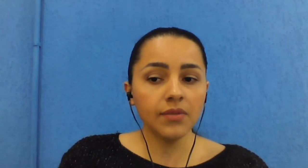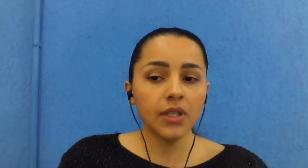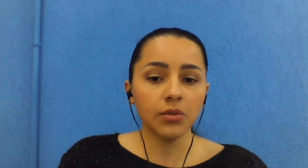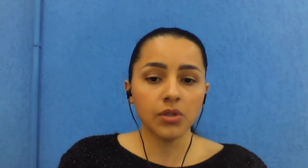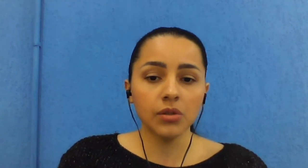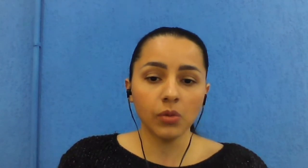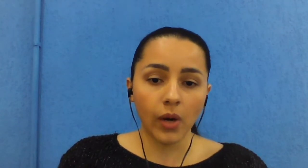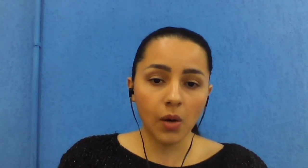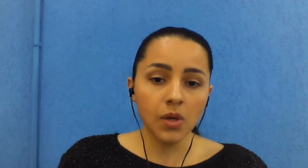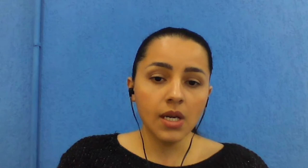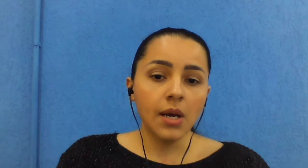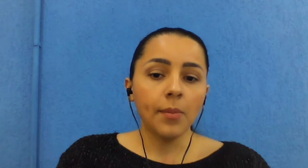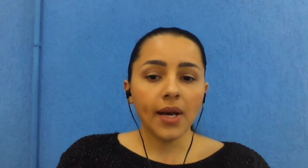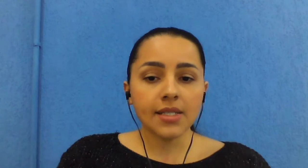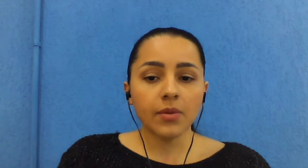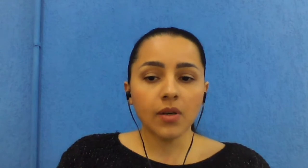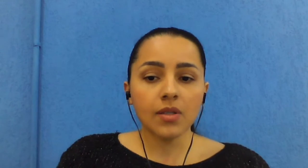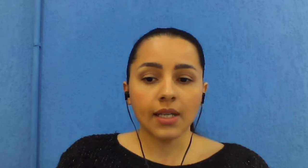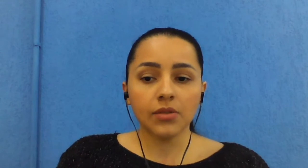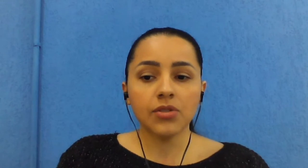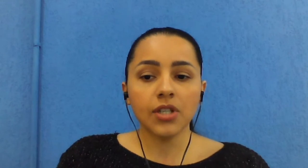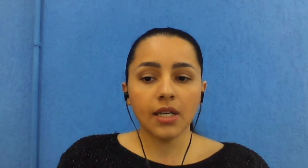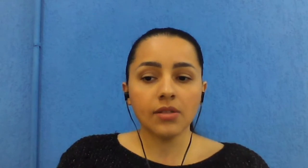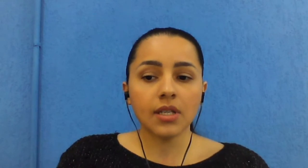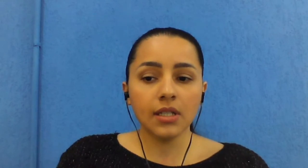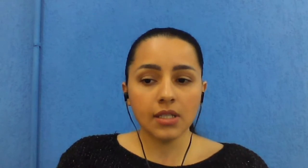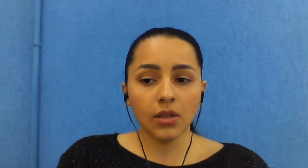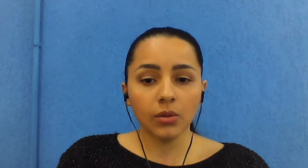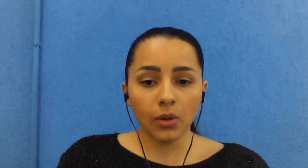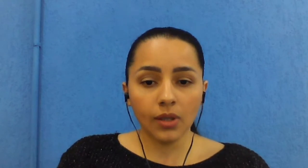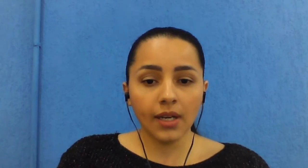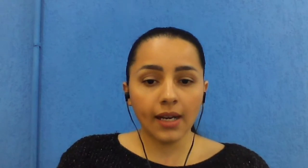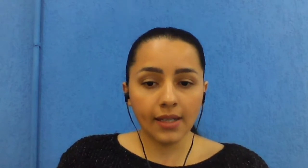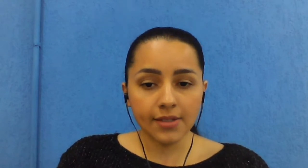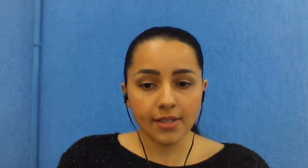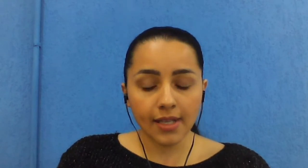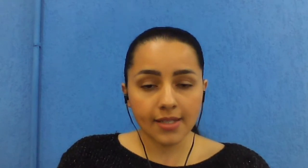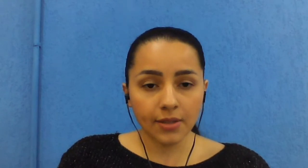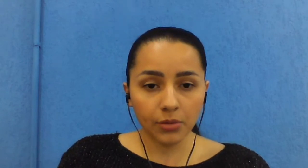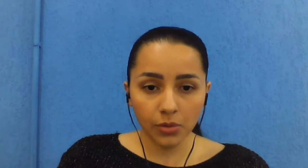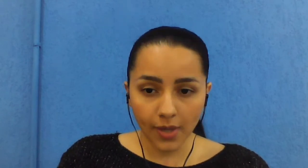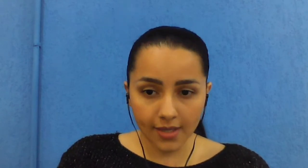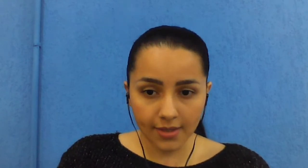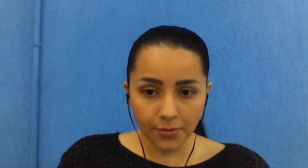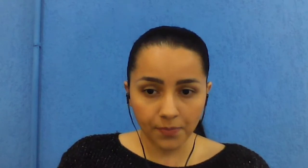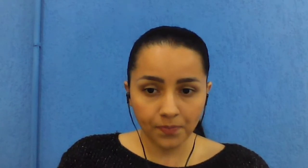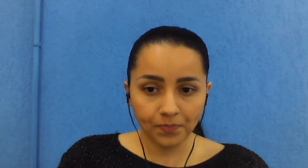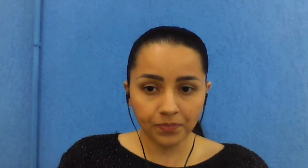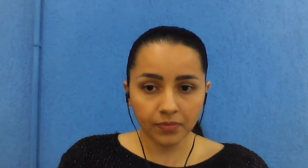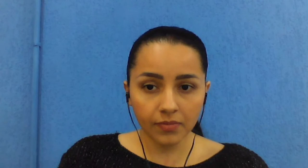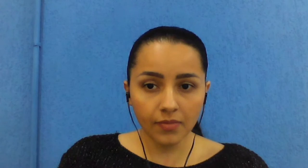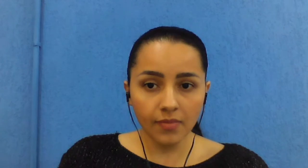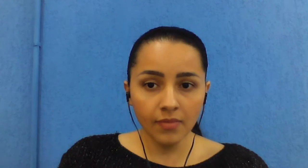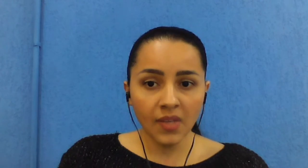grau, em virtude do qual passam a gozar dos direitos que lhes outorga a legislação do